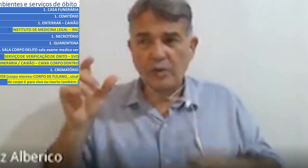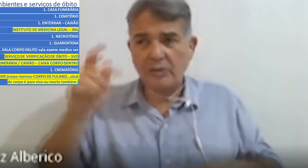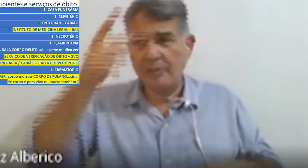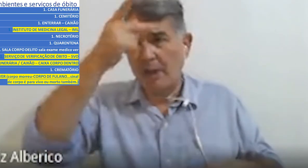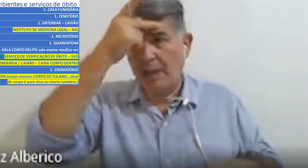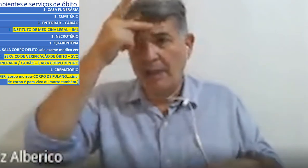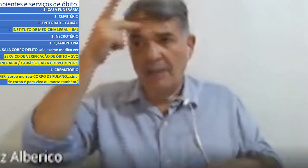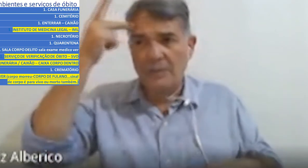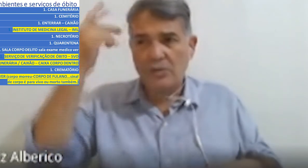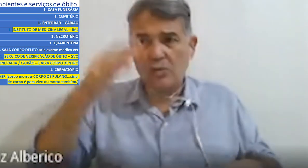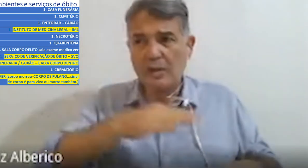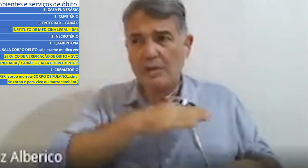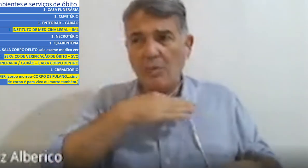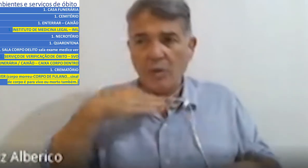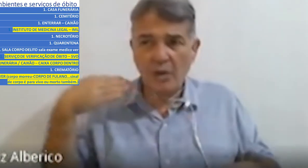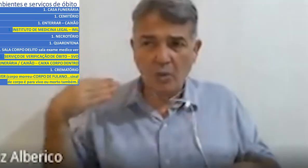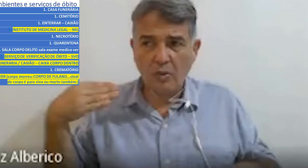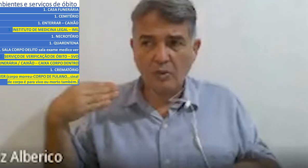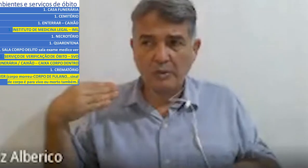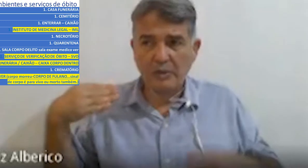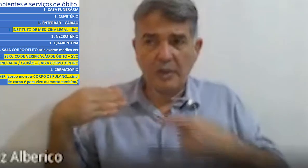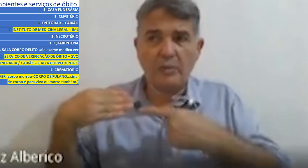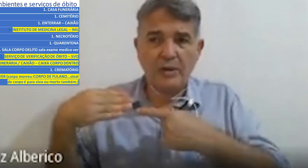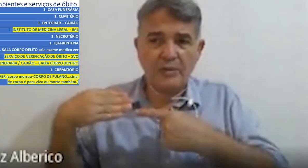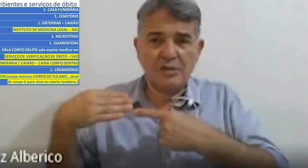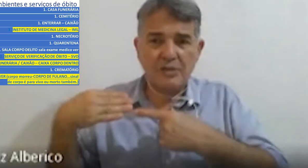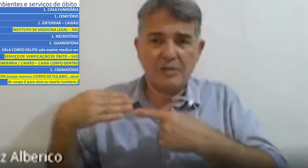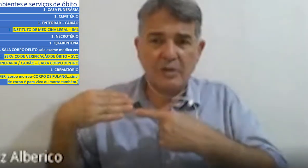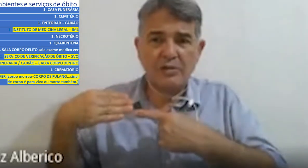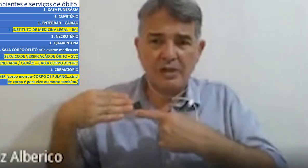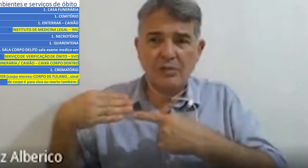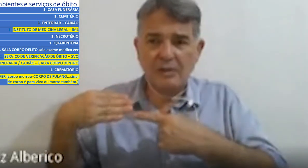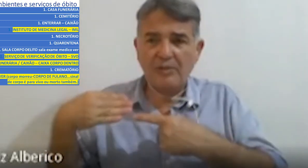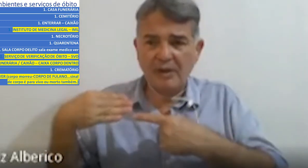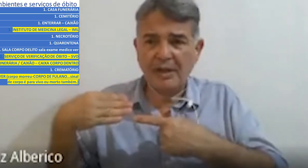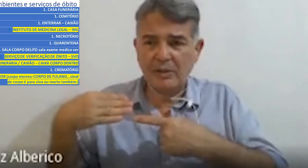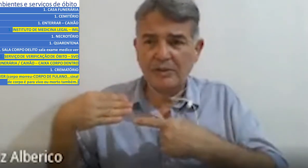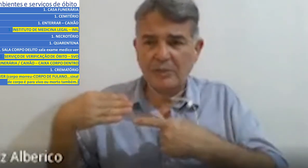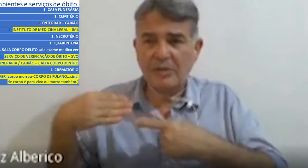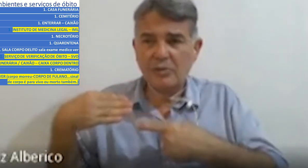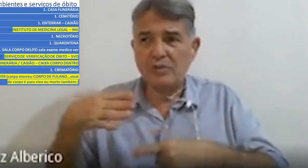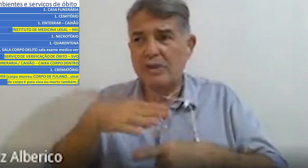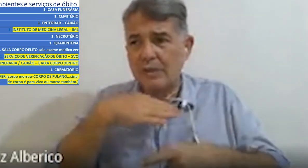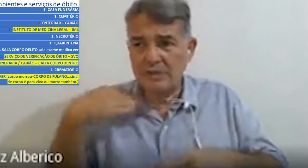construindo. A pessoa que morreu, embora muitas vezes a morte não seja de facada cortando o pescoço, né? Mas está